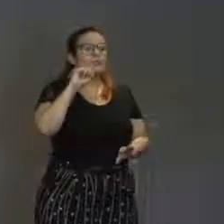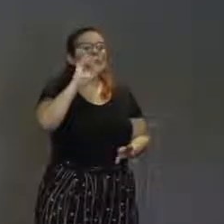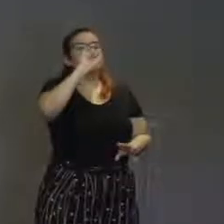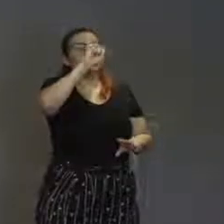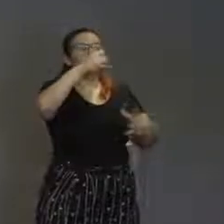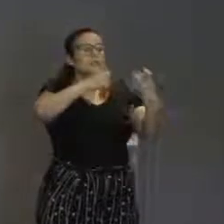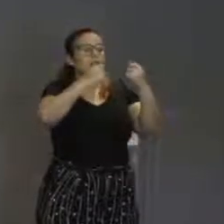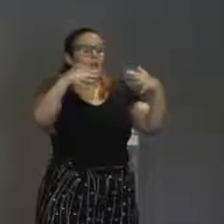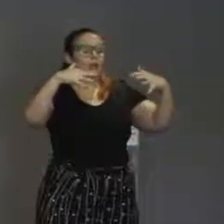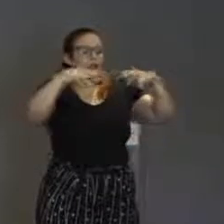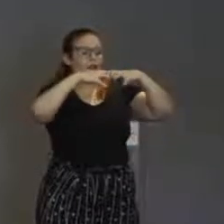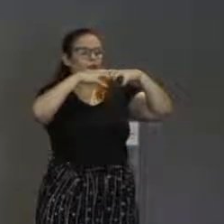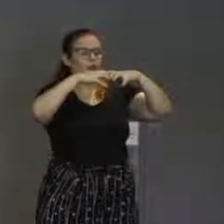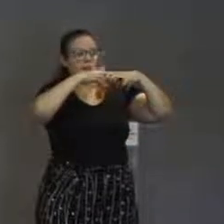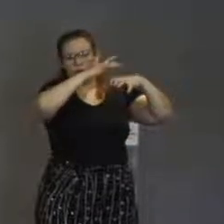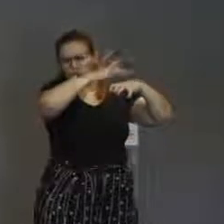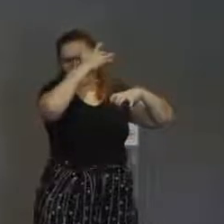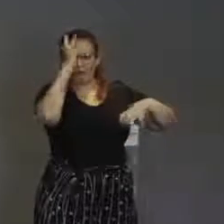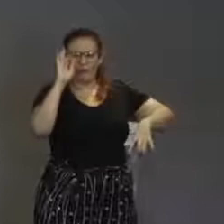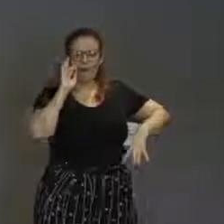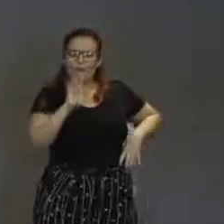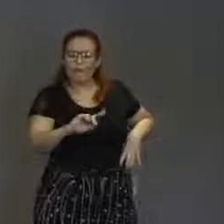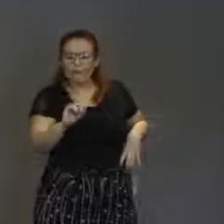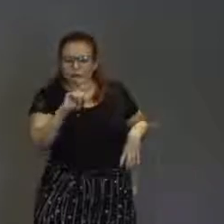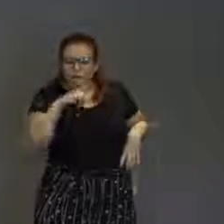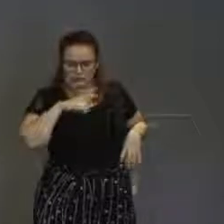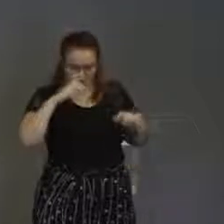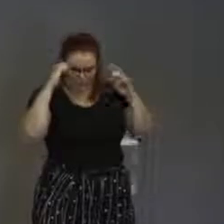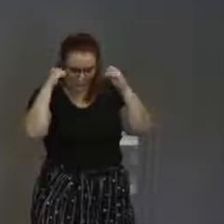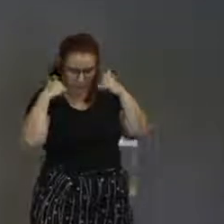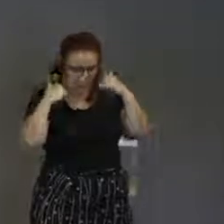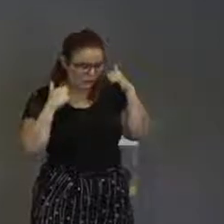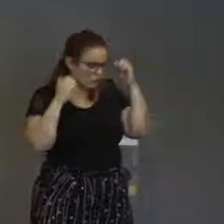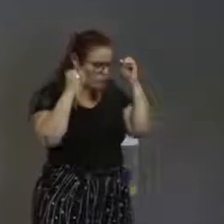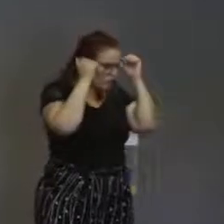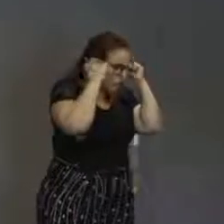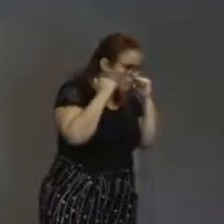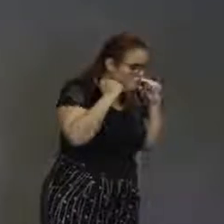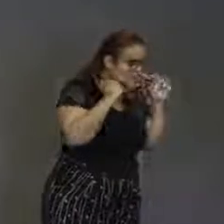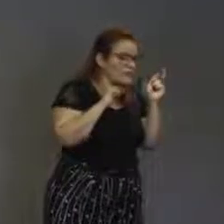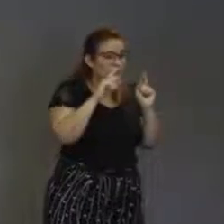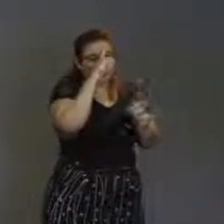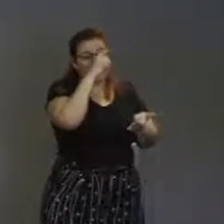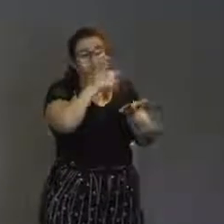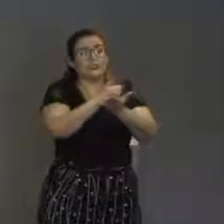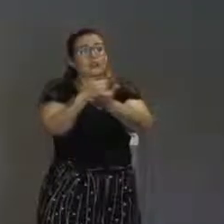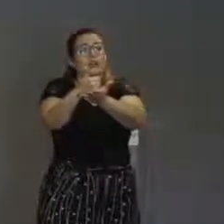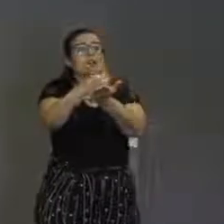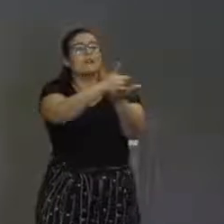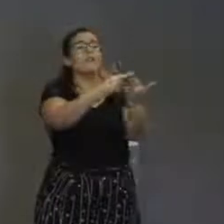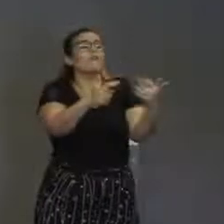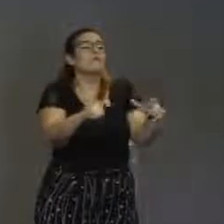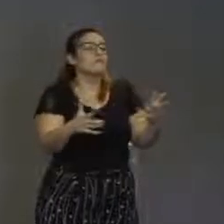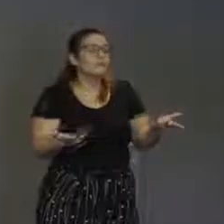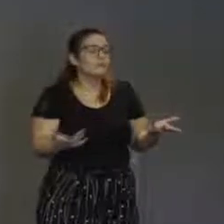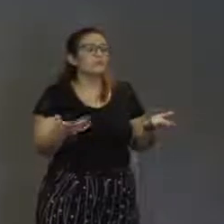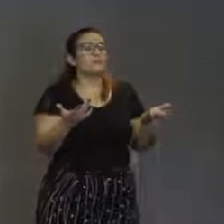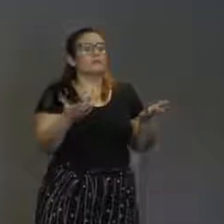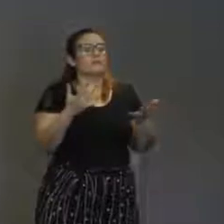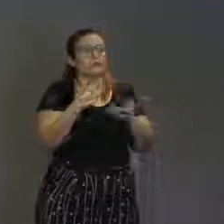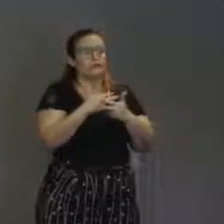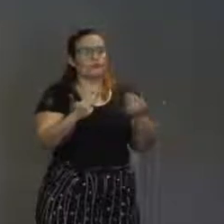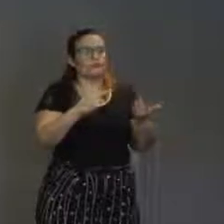O aplicativo não vai ver se tem alguém ali de capacete, outro sem capacete, para decidir para onde ele vai, né? Então, são várias questões que se somam a essa numa